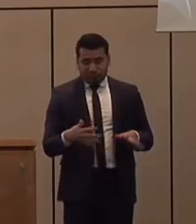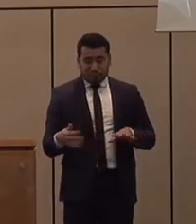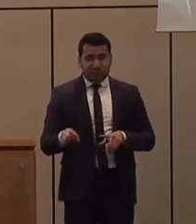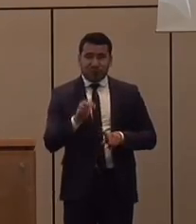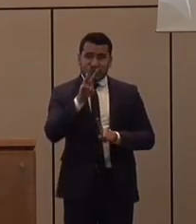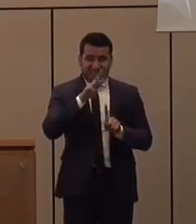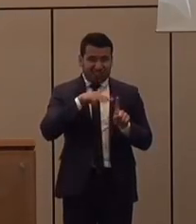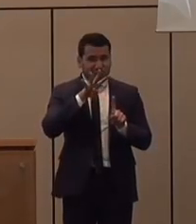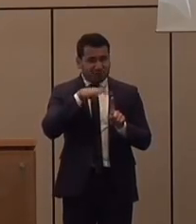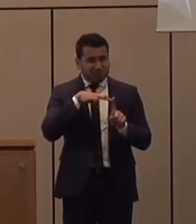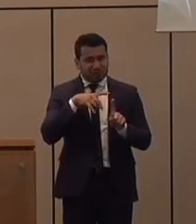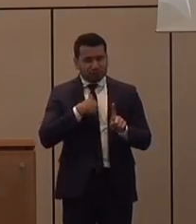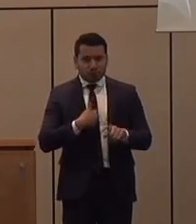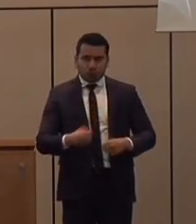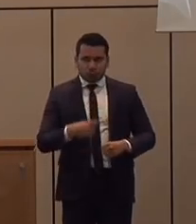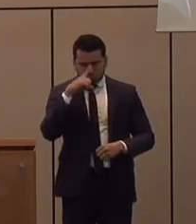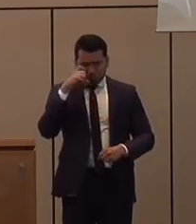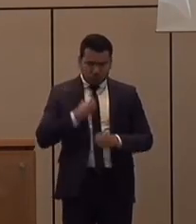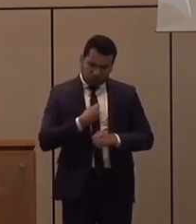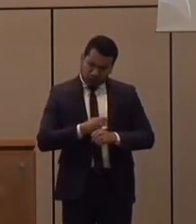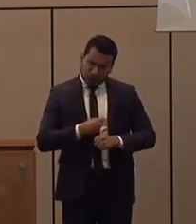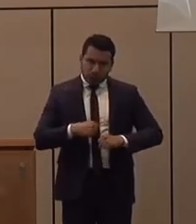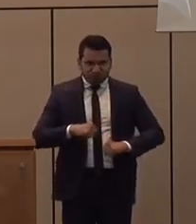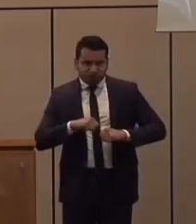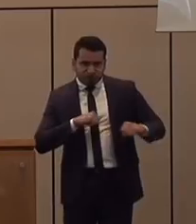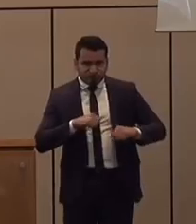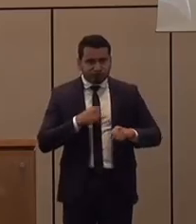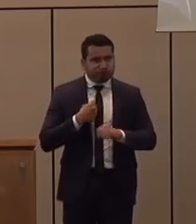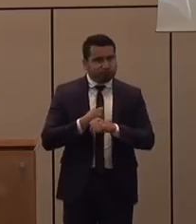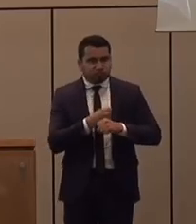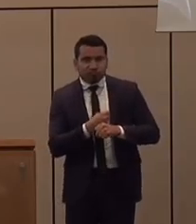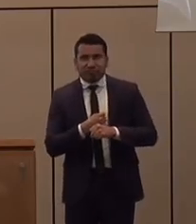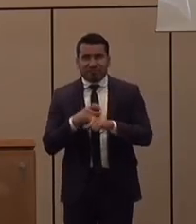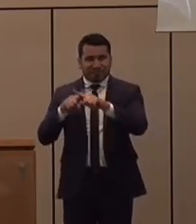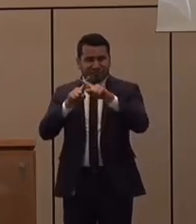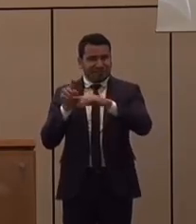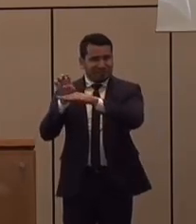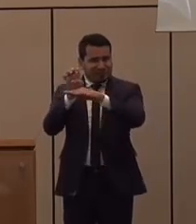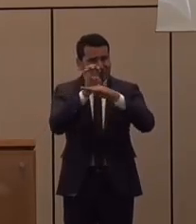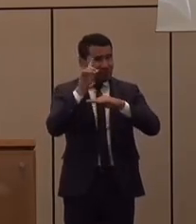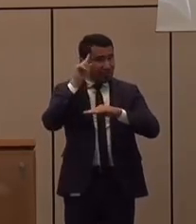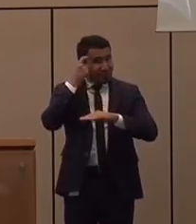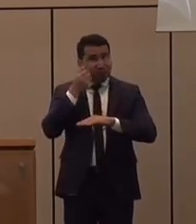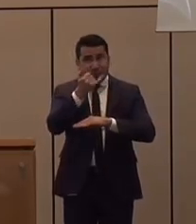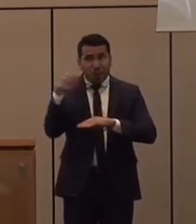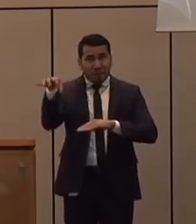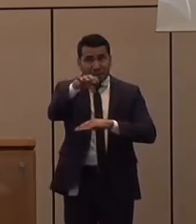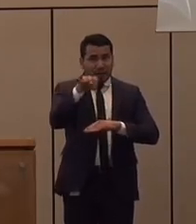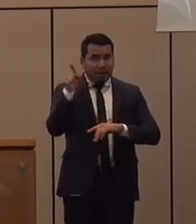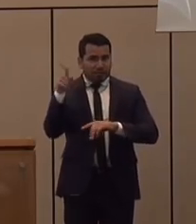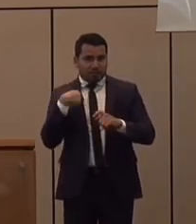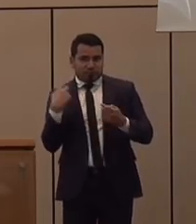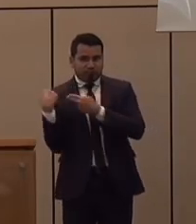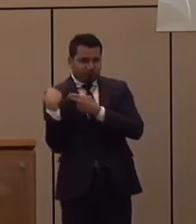34 meses muy intensos de trabajo con diferentes entidades del gobierno nacional que tienen que ver con el control